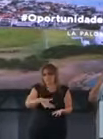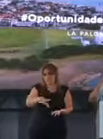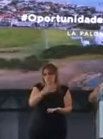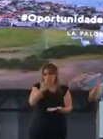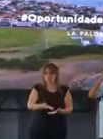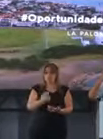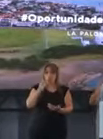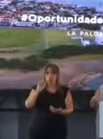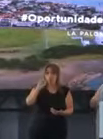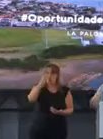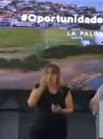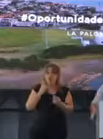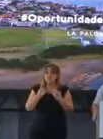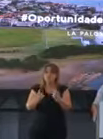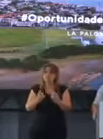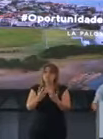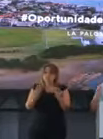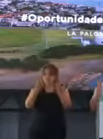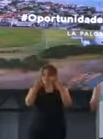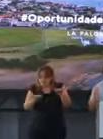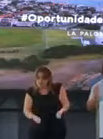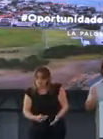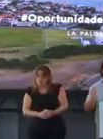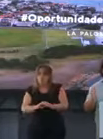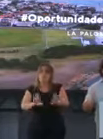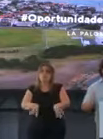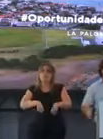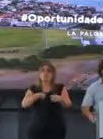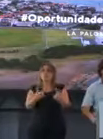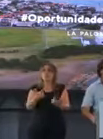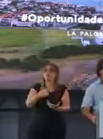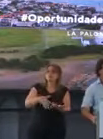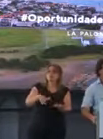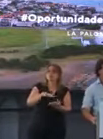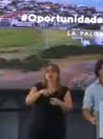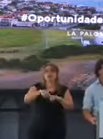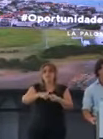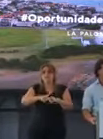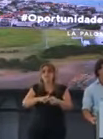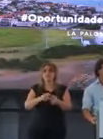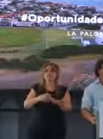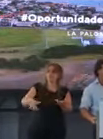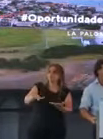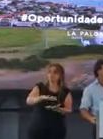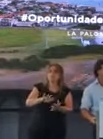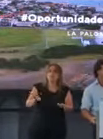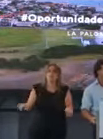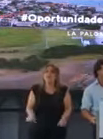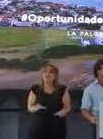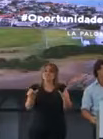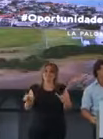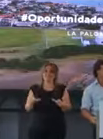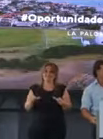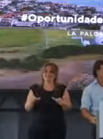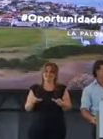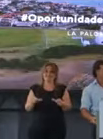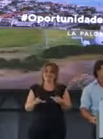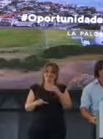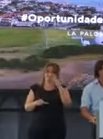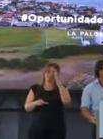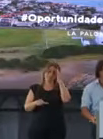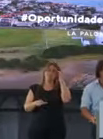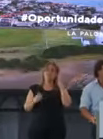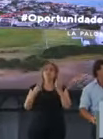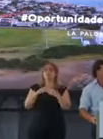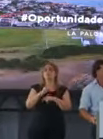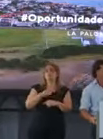Lo que el uruguayo necesita es que le demos las condiciones para hacer. ¿A